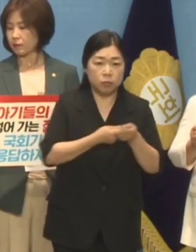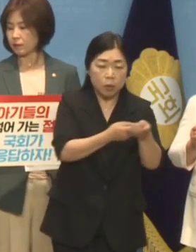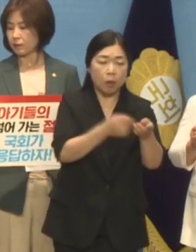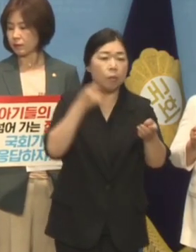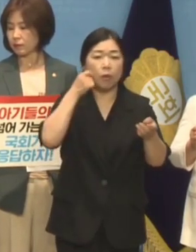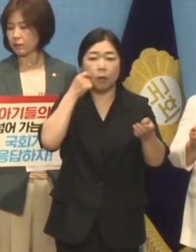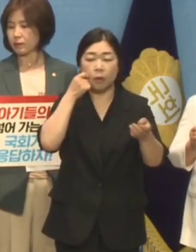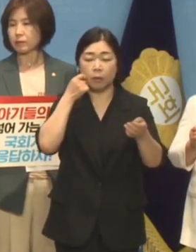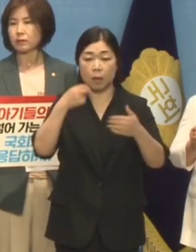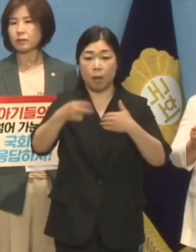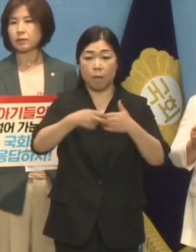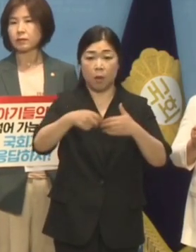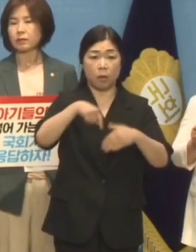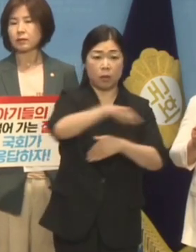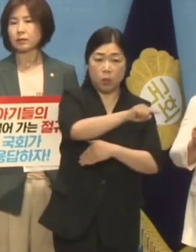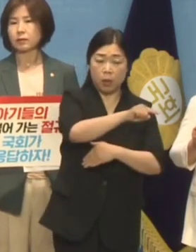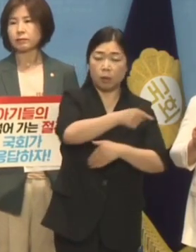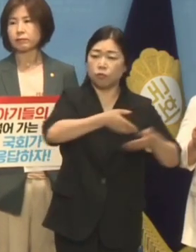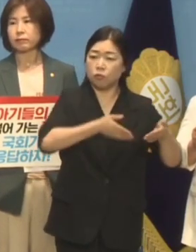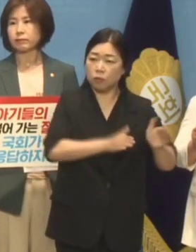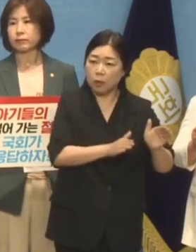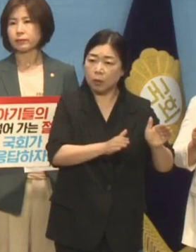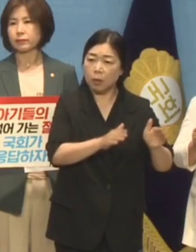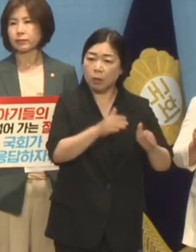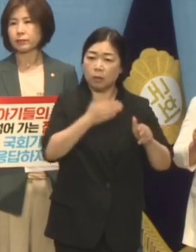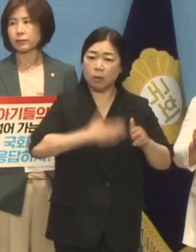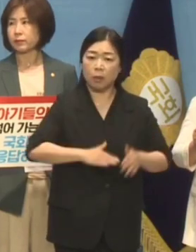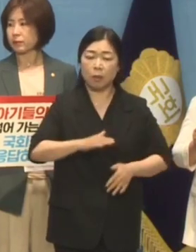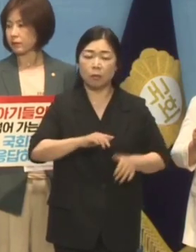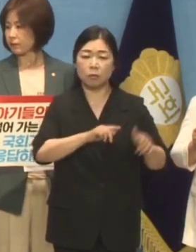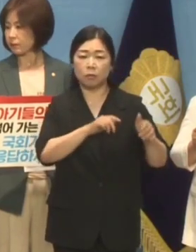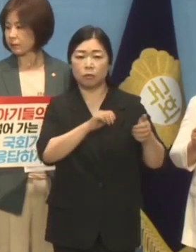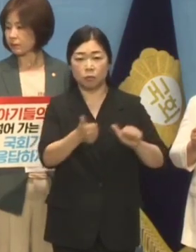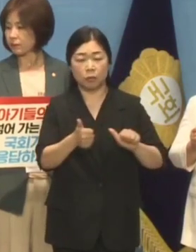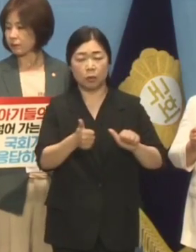출산은 생사 여부조차 확인하기가 어렵습니다.